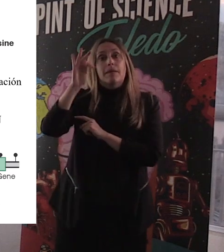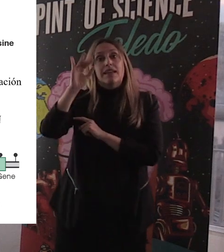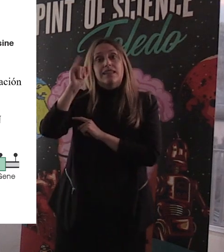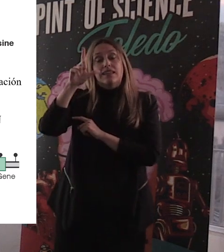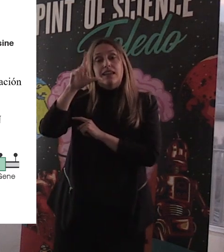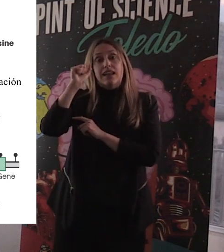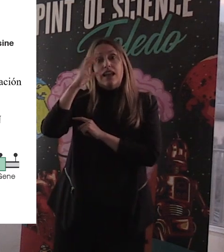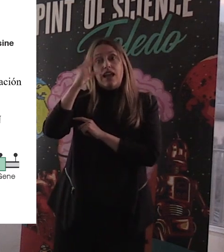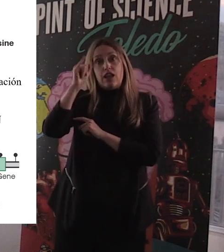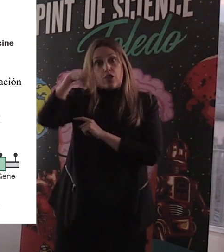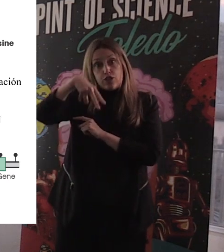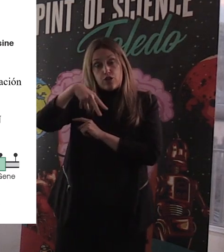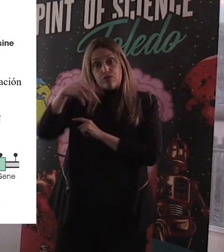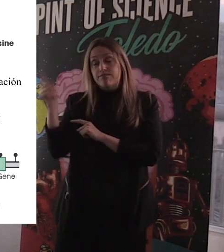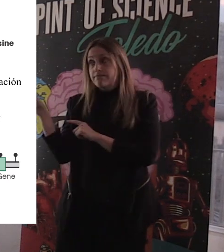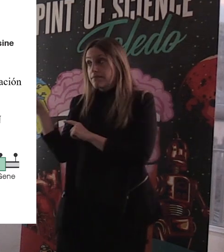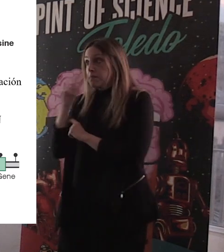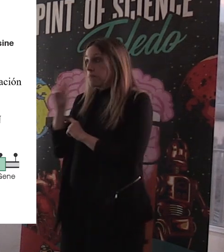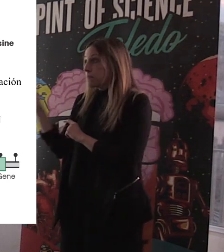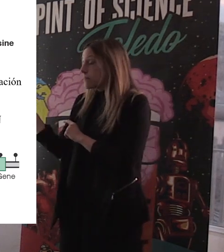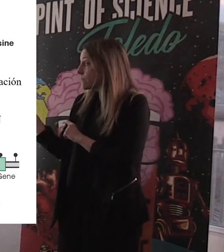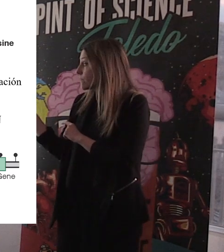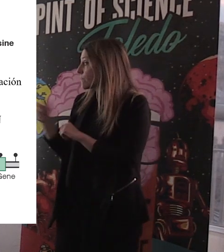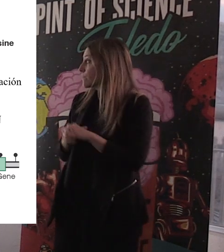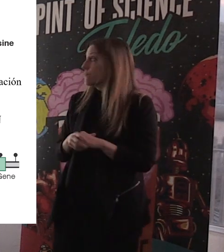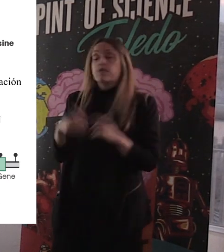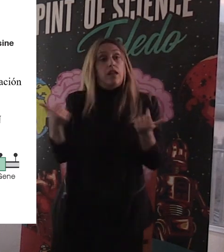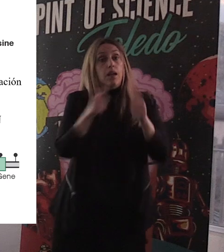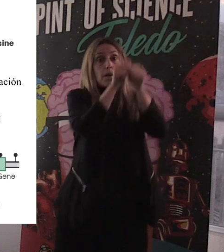puntos aquí donde hay o no hay, y el patrón